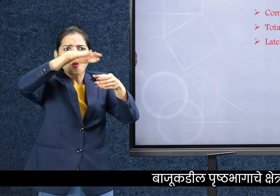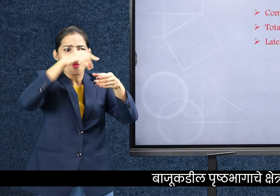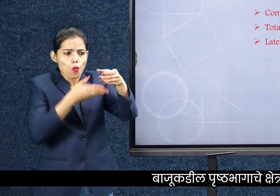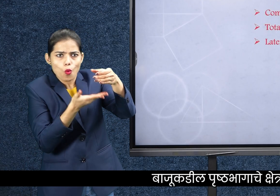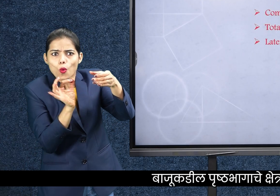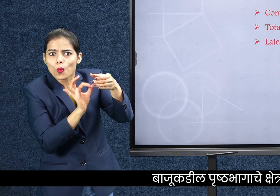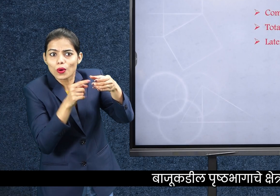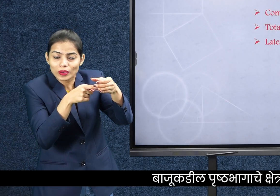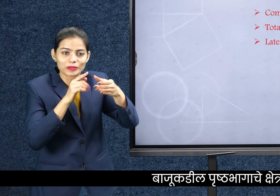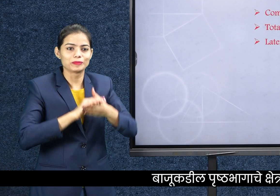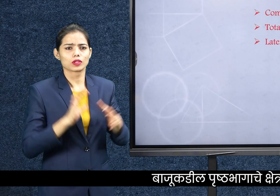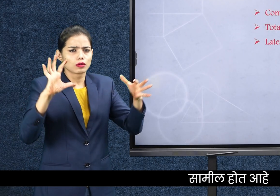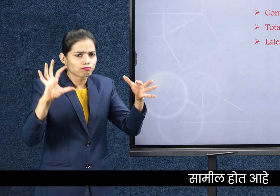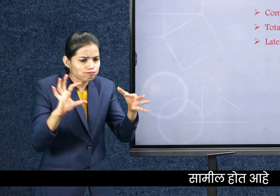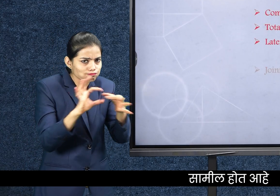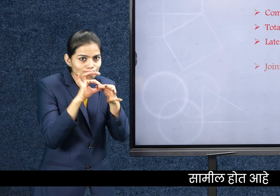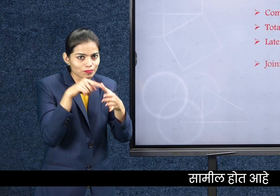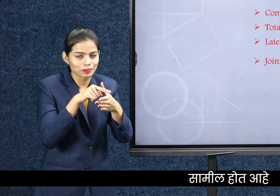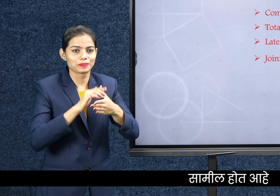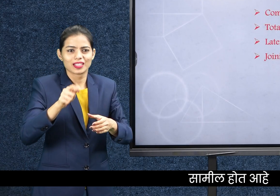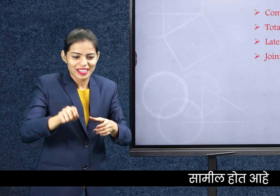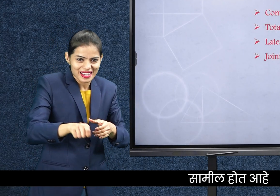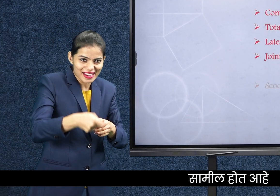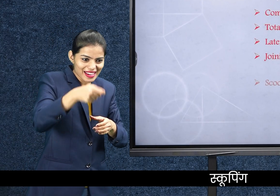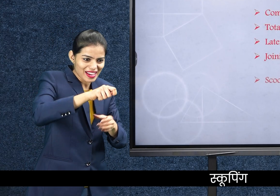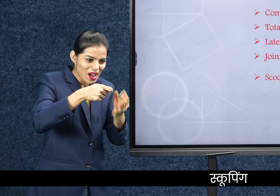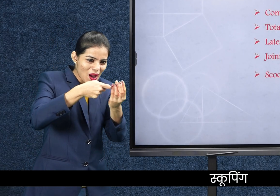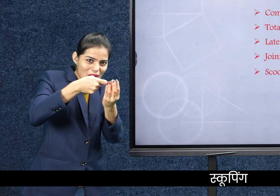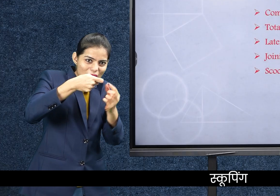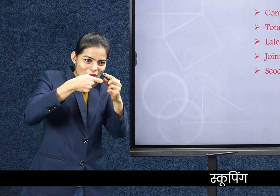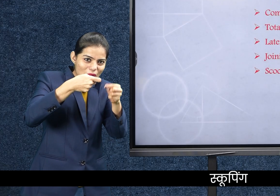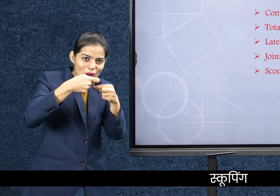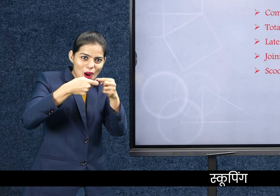पृष्ठभागाचे क्षेत्रफळ. सामील होत आहे. स्कूपिंग,